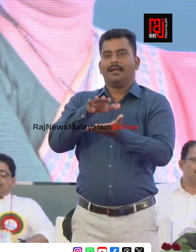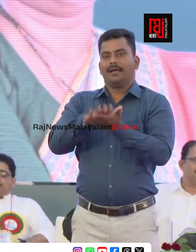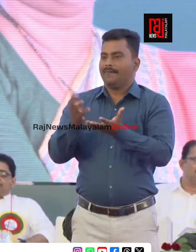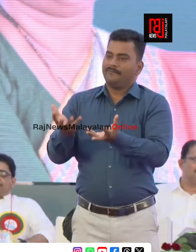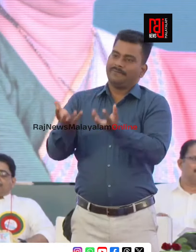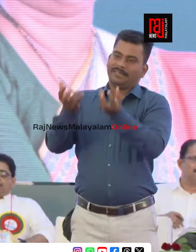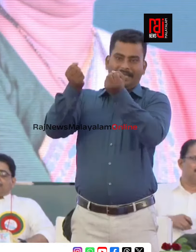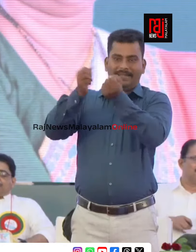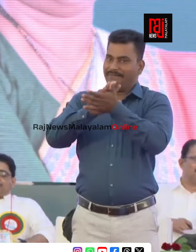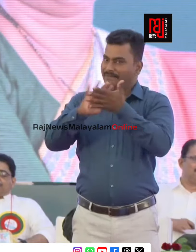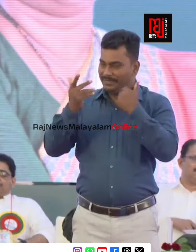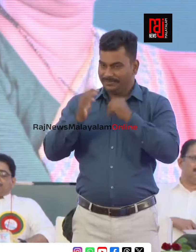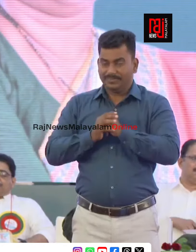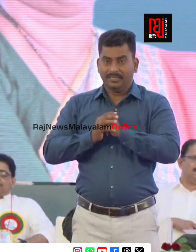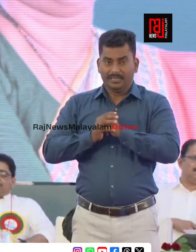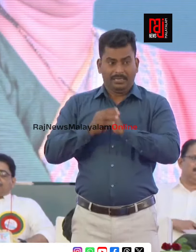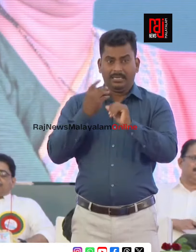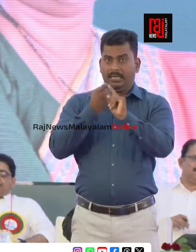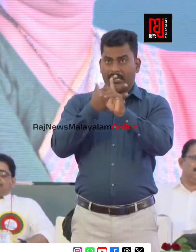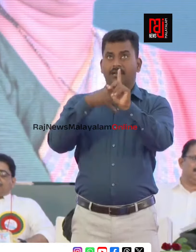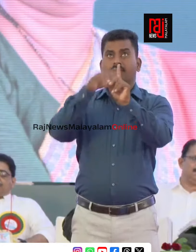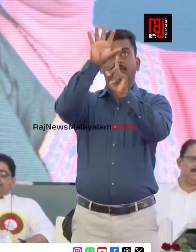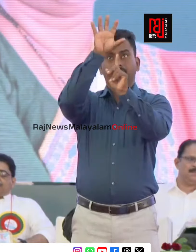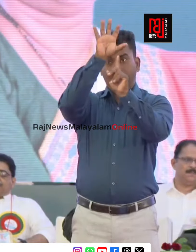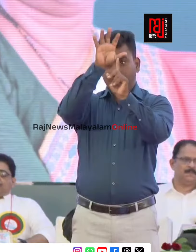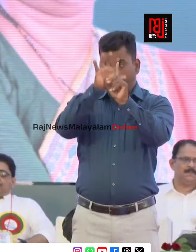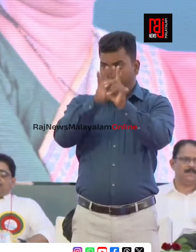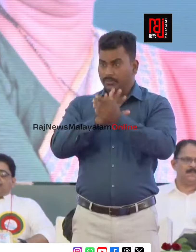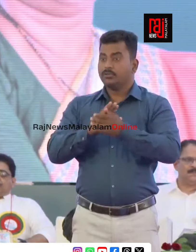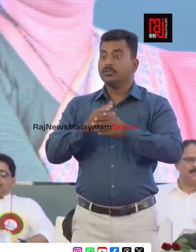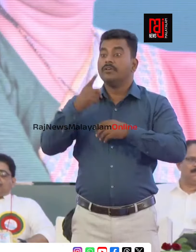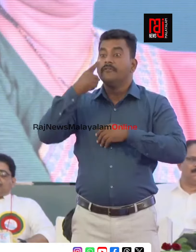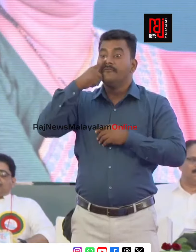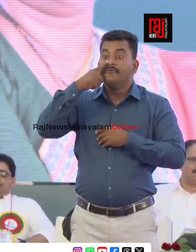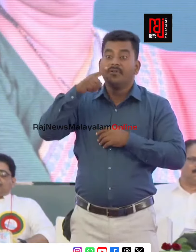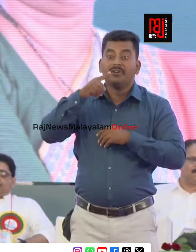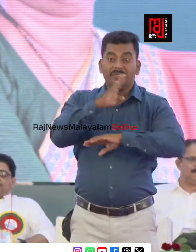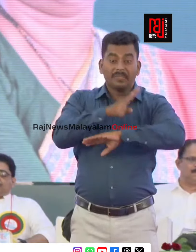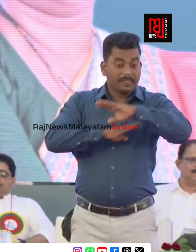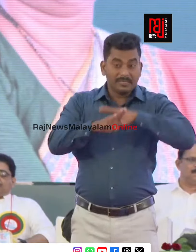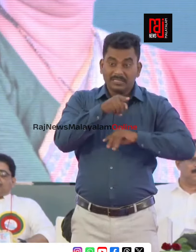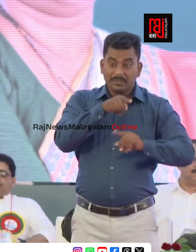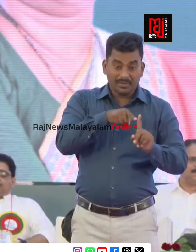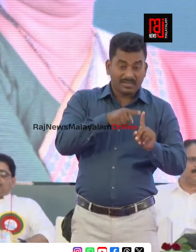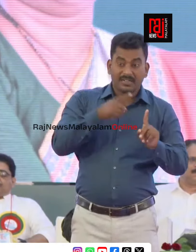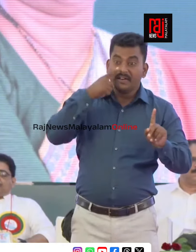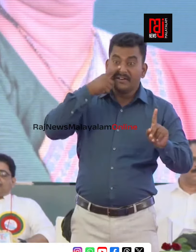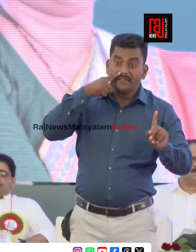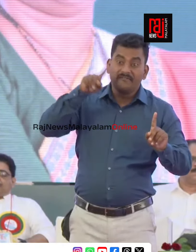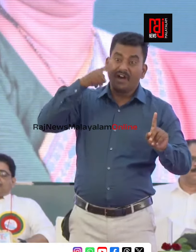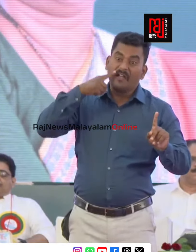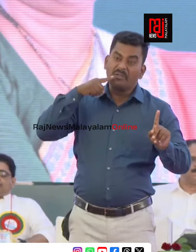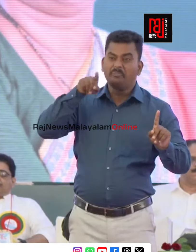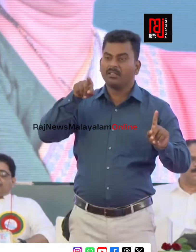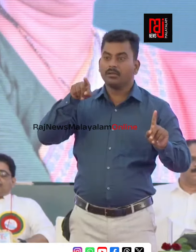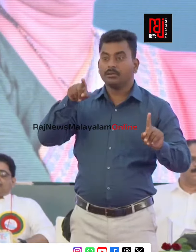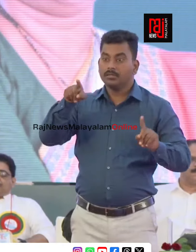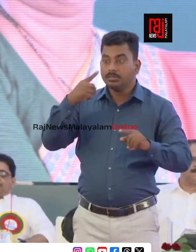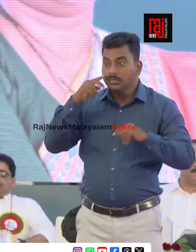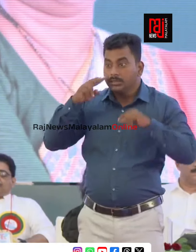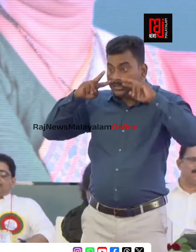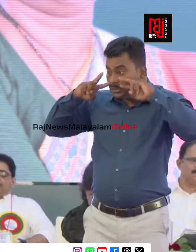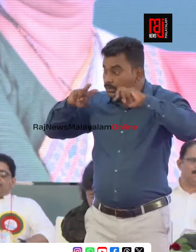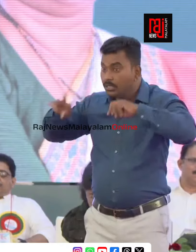സംസ്ഥാനത്തുള്ള മുഴുവൻ ഭിന്നശേഷിക്കാർക്കും അവരുടെ രക്ഷിതാക്കൾക്കും മാനസിക പിരിമുറുക്കങ്ങളിൽ നിന്നും മുക്തി